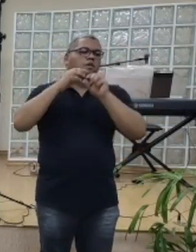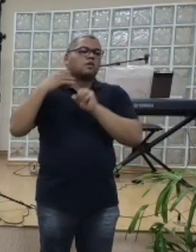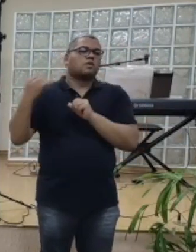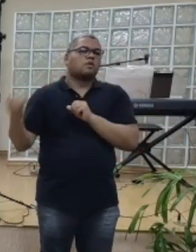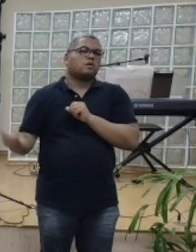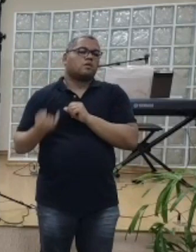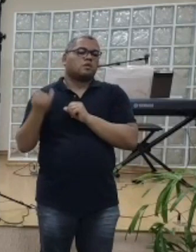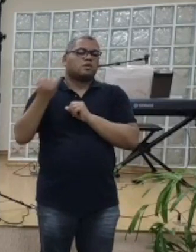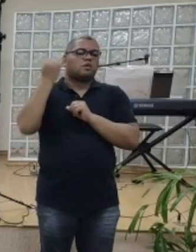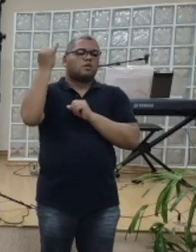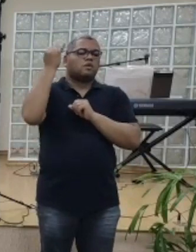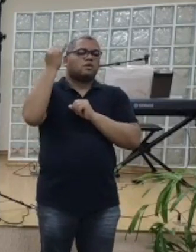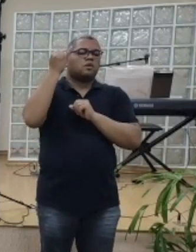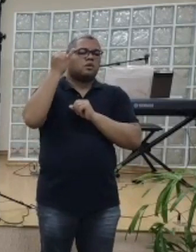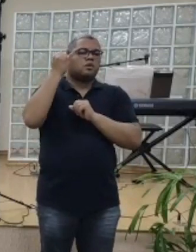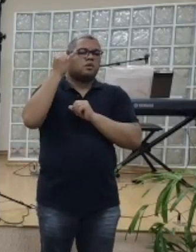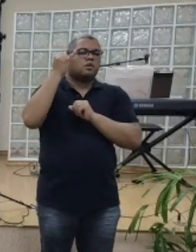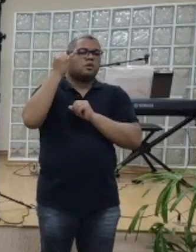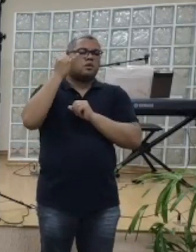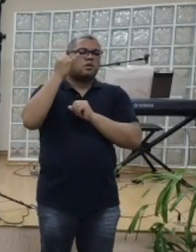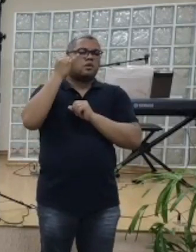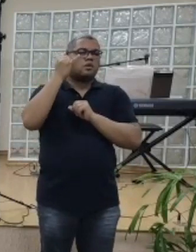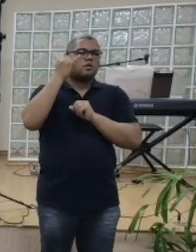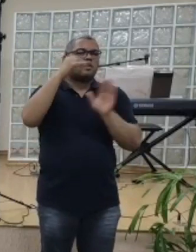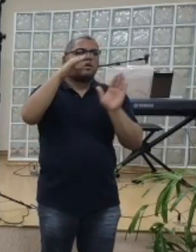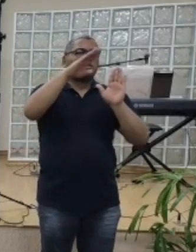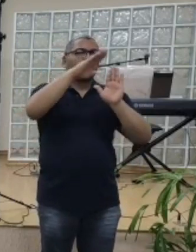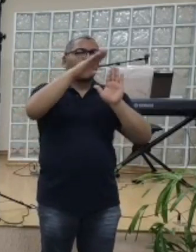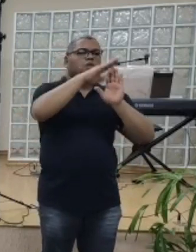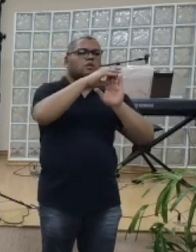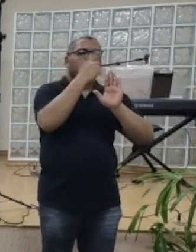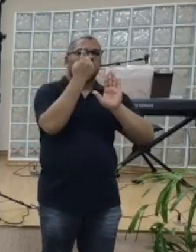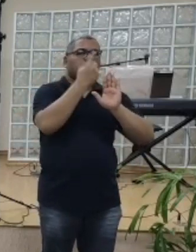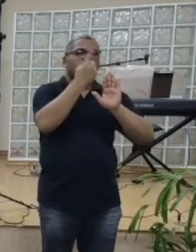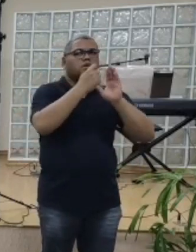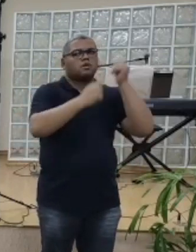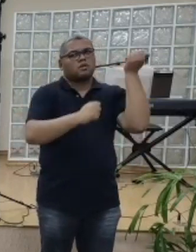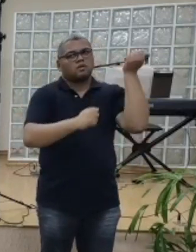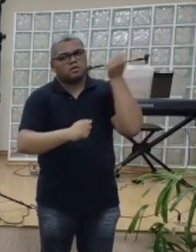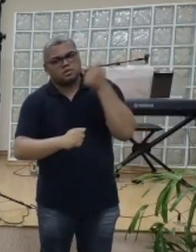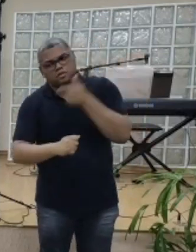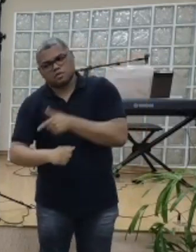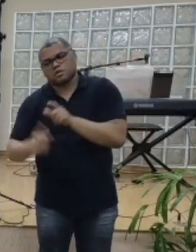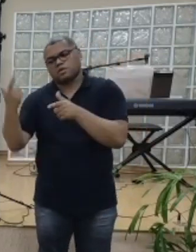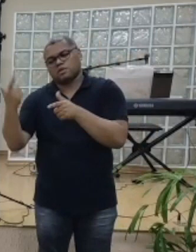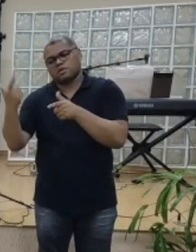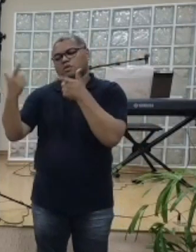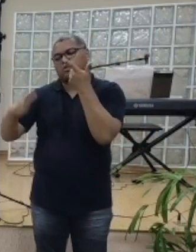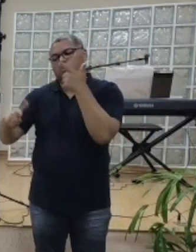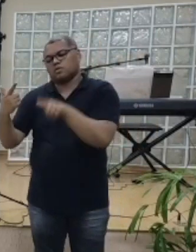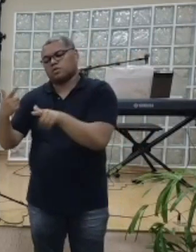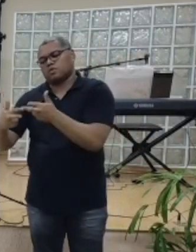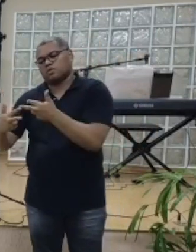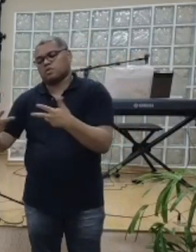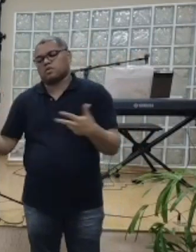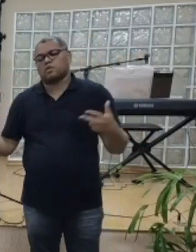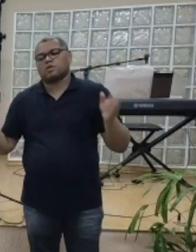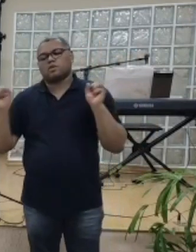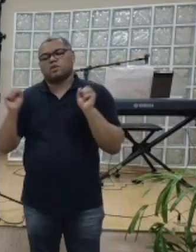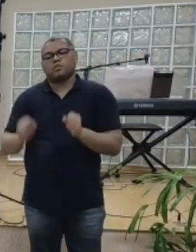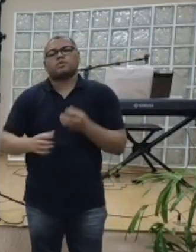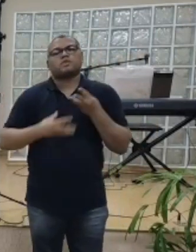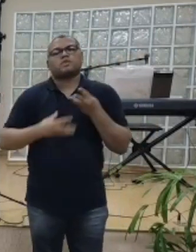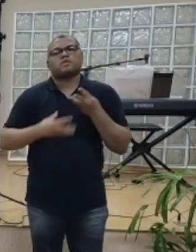colocarmos essas coisas à frente de outros valores que temos atribuído na nossa vida. Que nós possamos ser sensíveis a